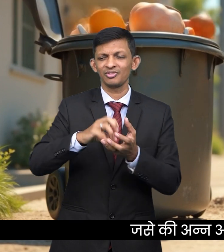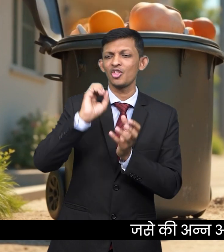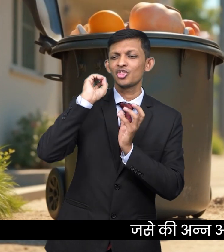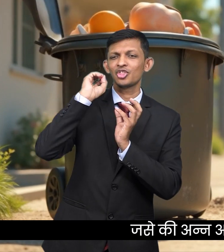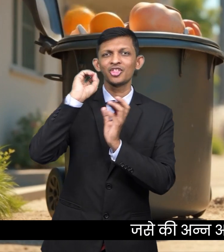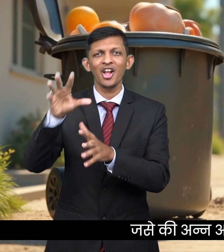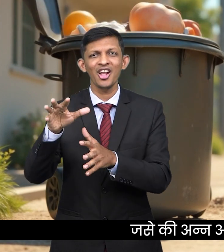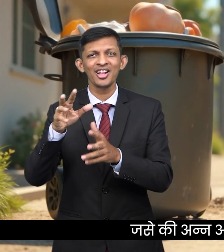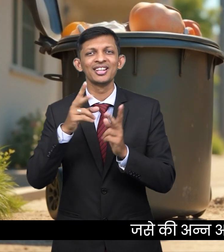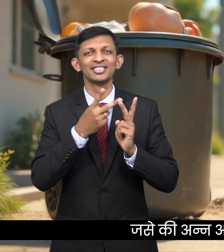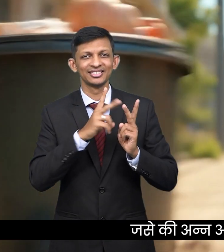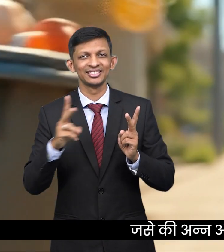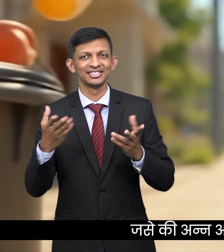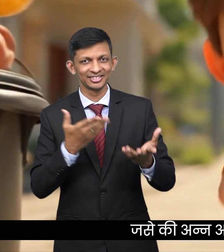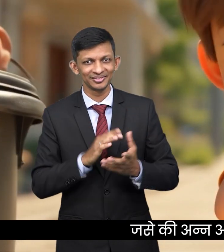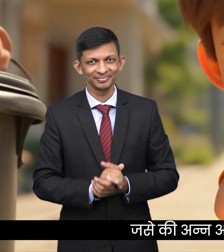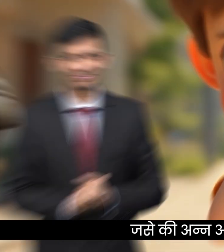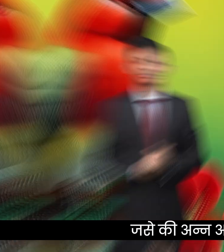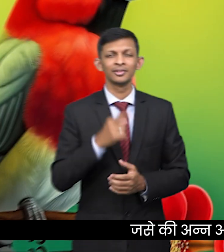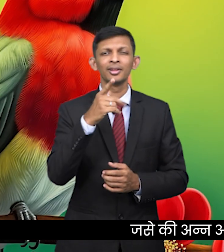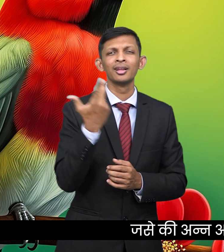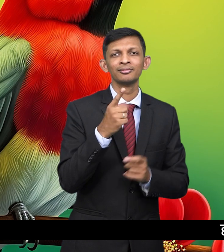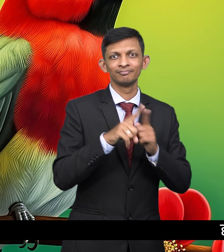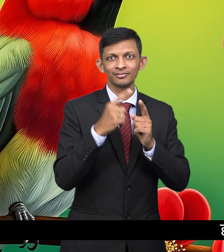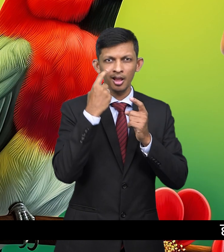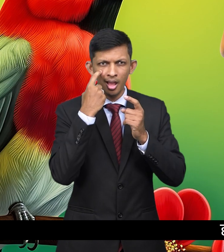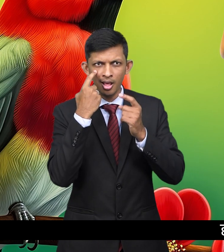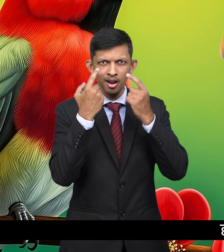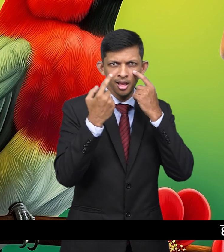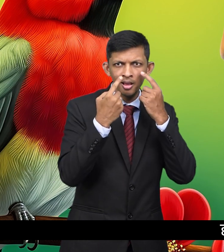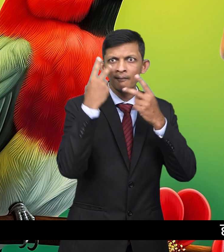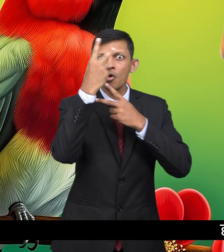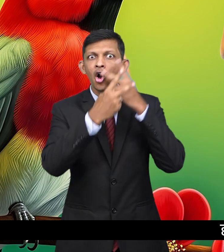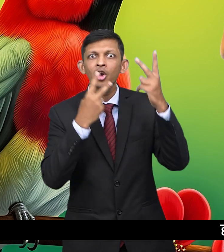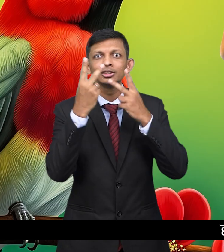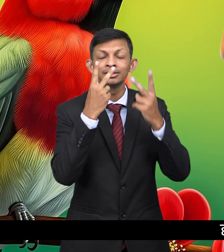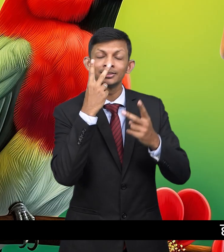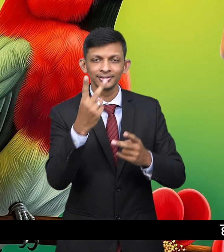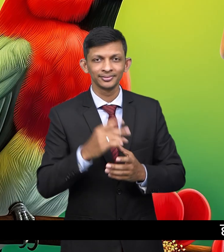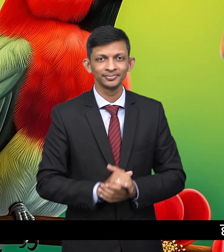जसे की अन्न आणि सडलेल्या कचऱ्याचा वास. दृष्टीची जाणीव.